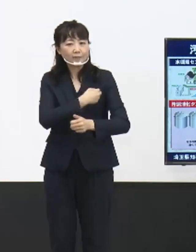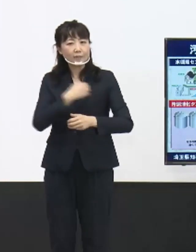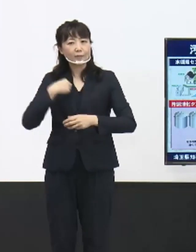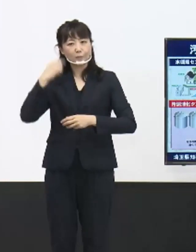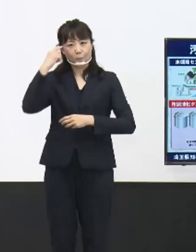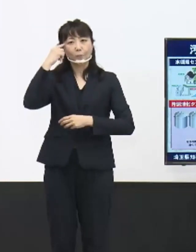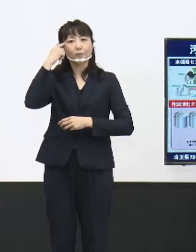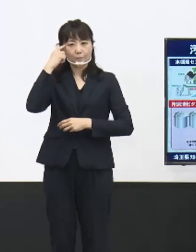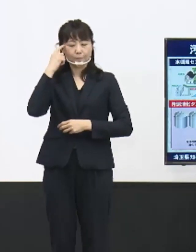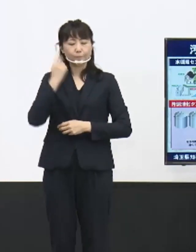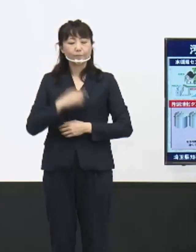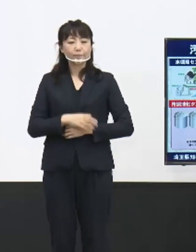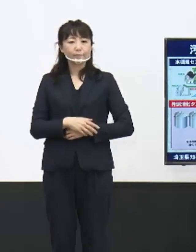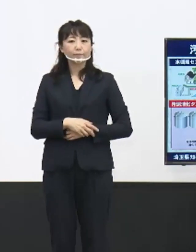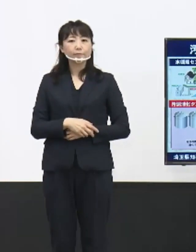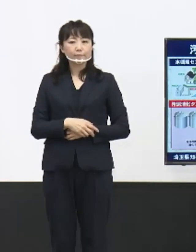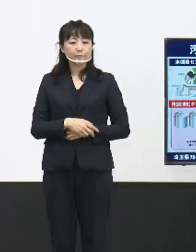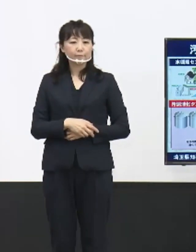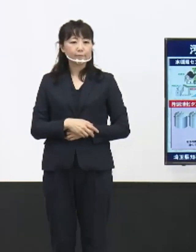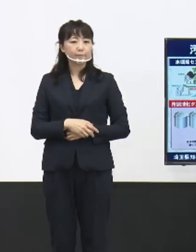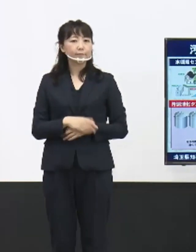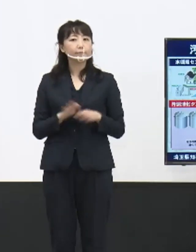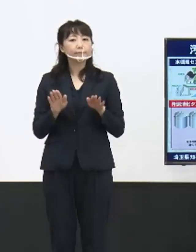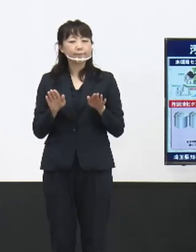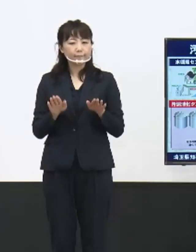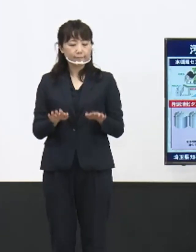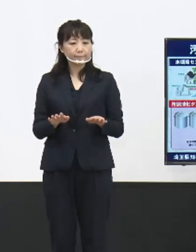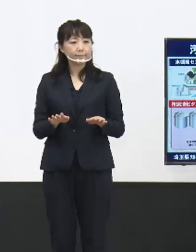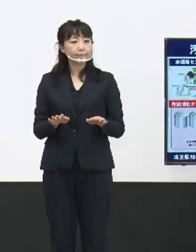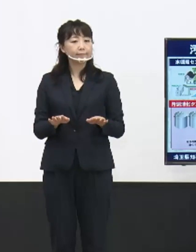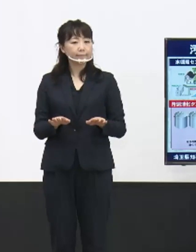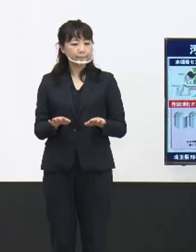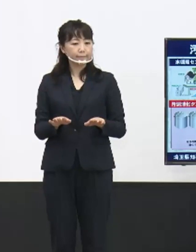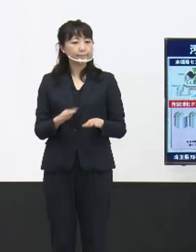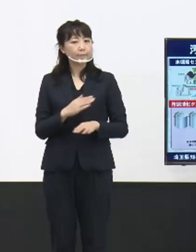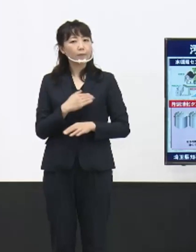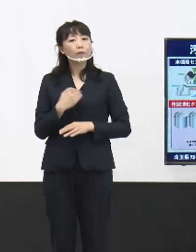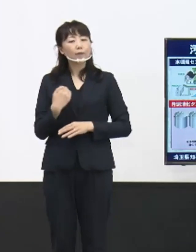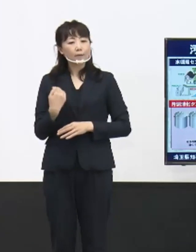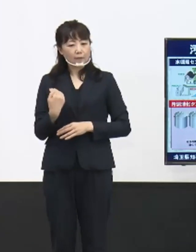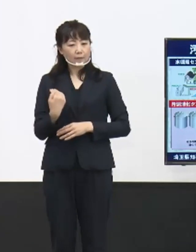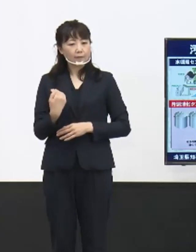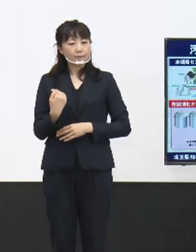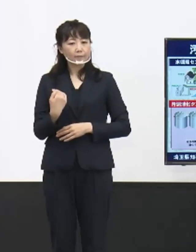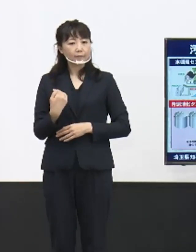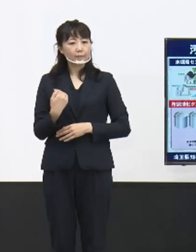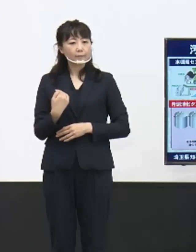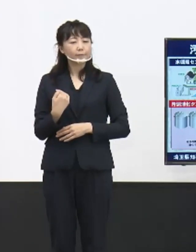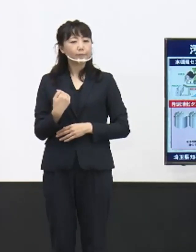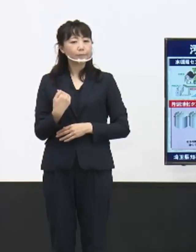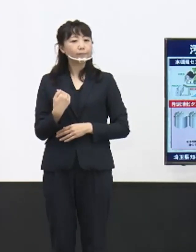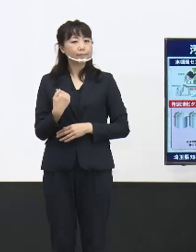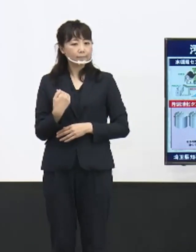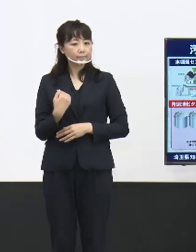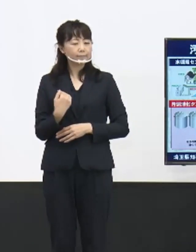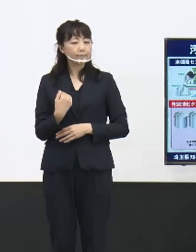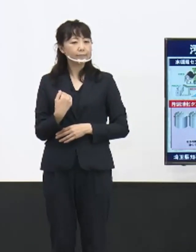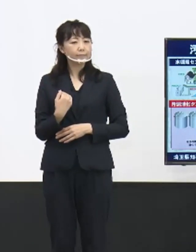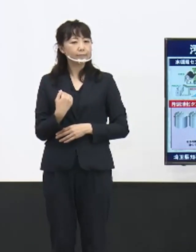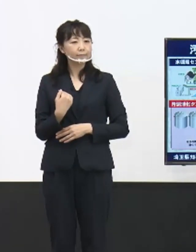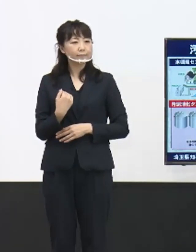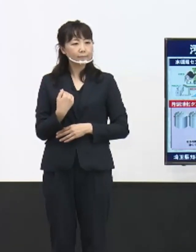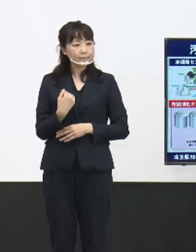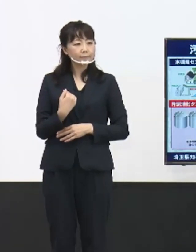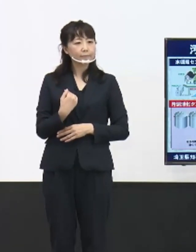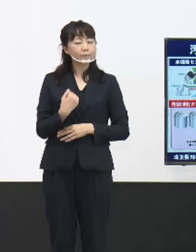考えております。今、我々としては、先ほど申し上げたとおり、流域下